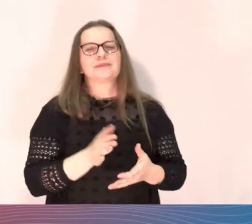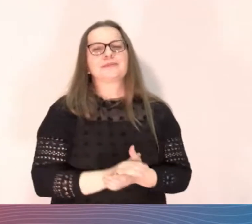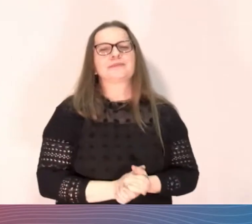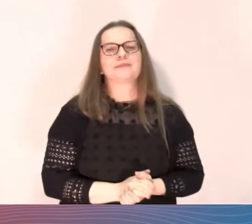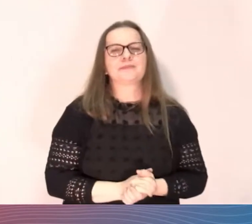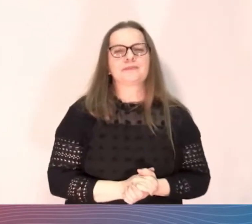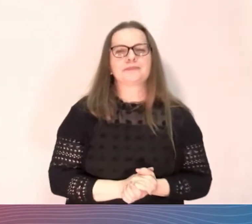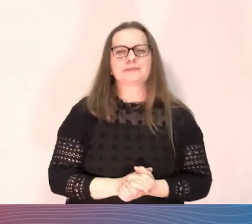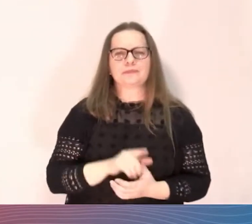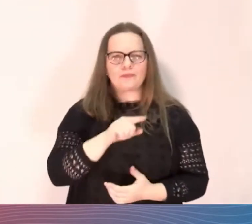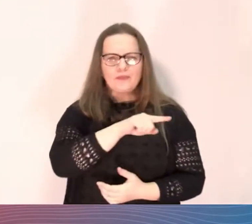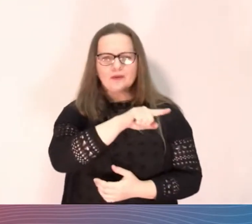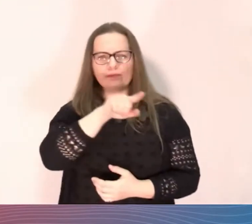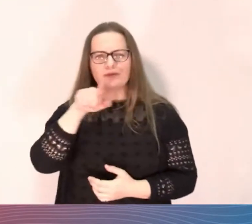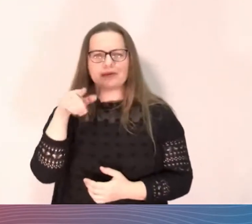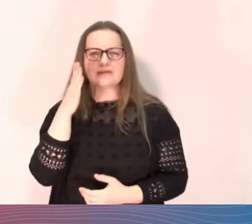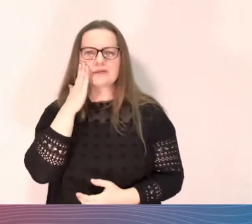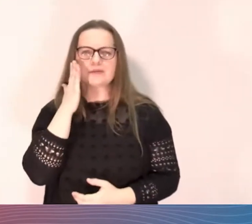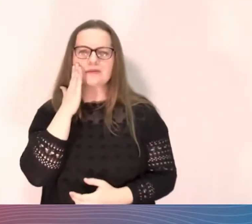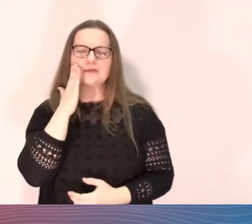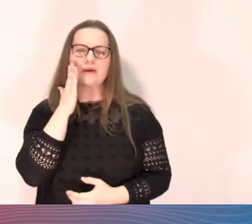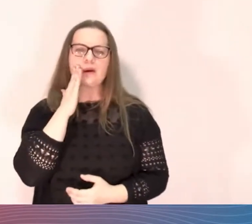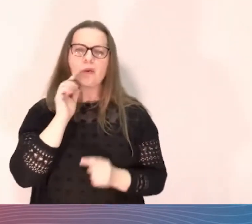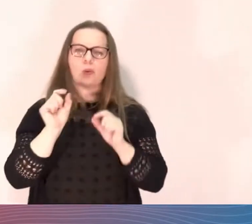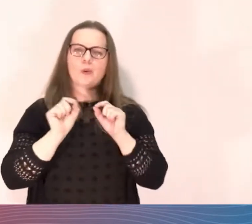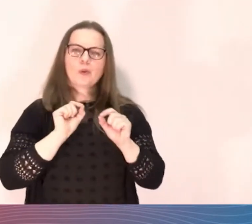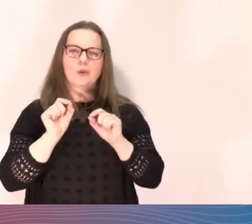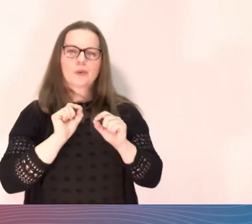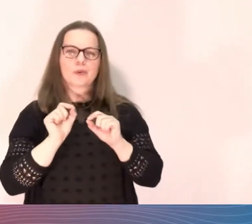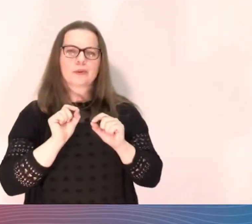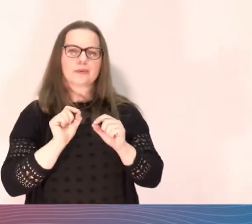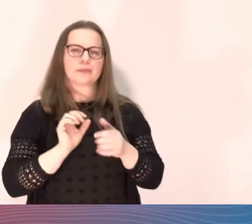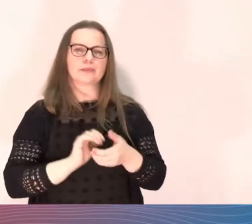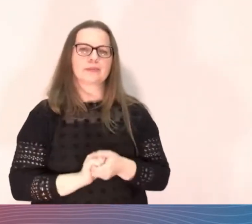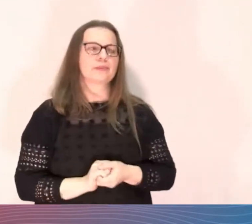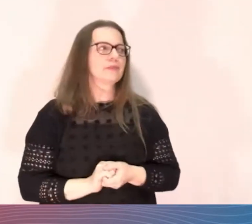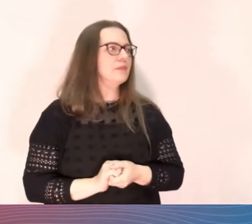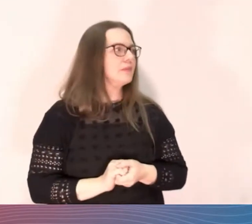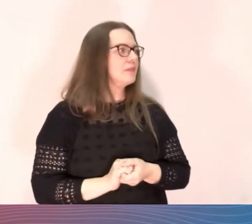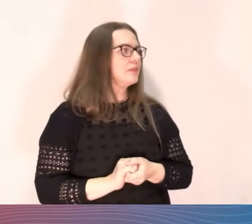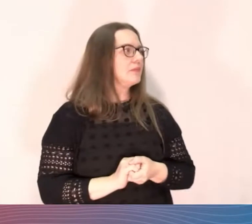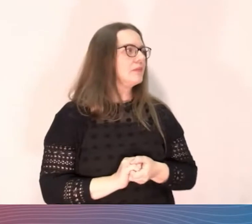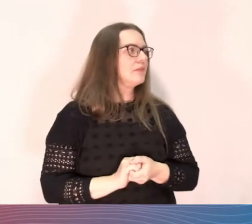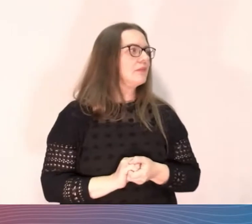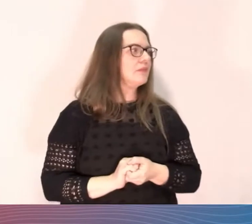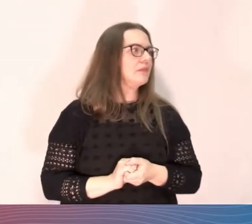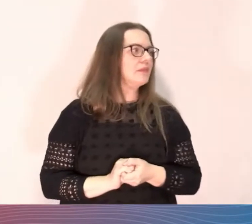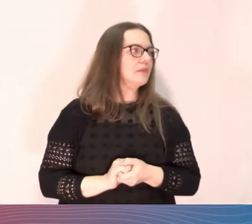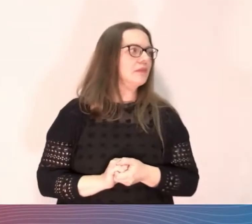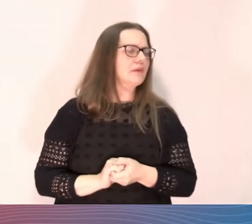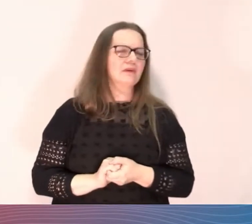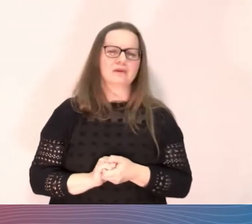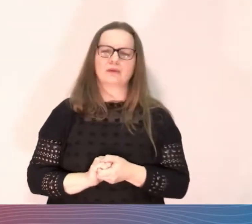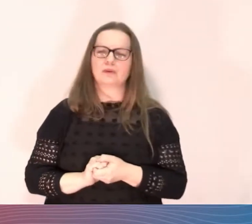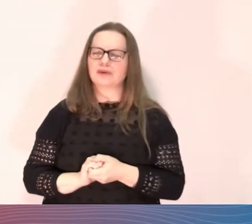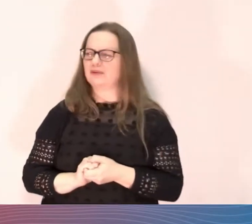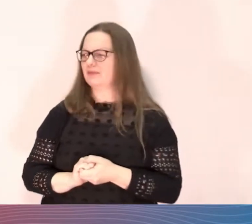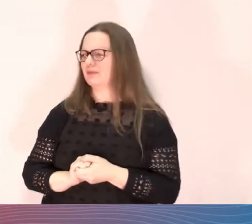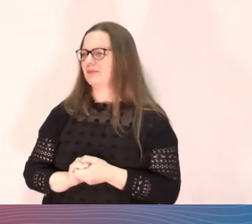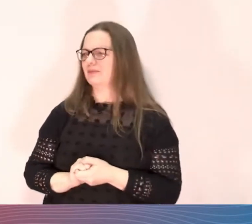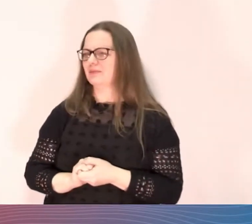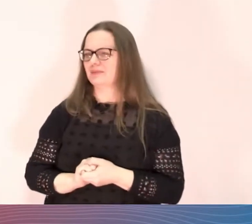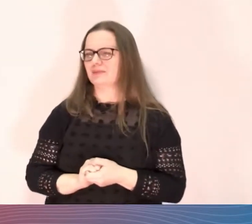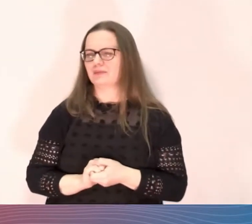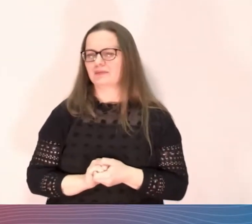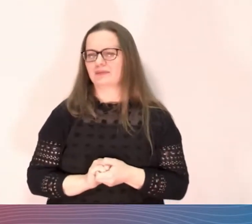Não sei se vocês sabem que nós vimos voando no voo de cruzeiro com 35 mil pés